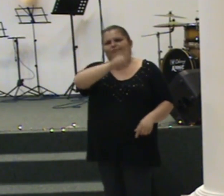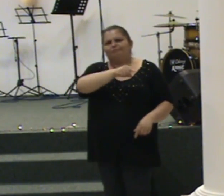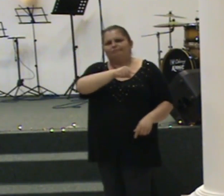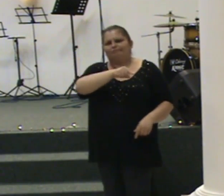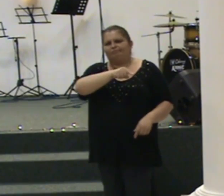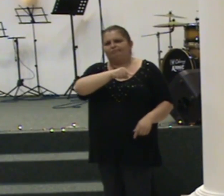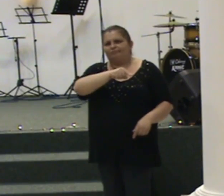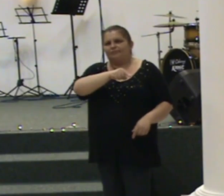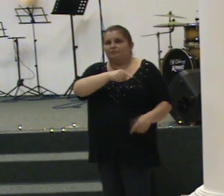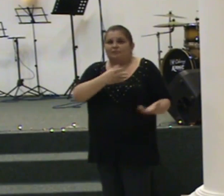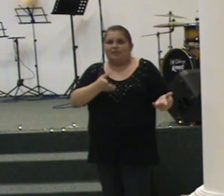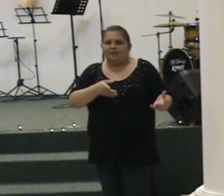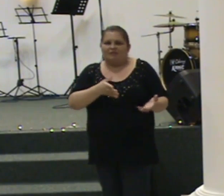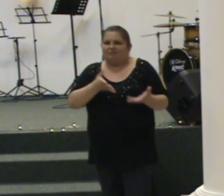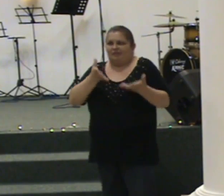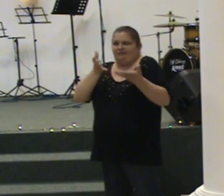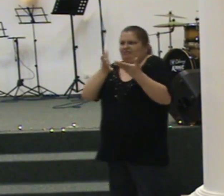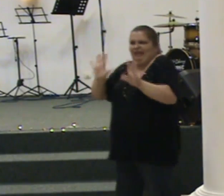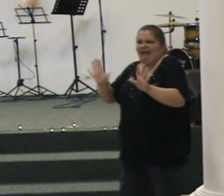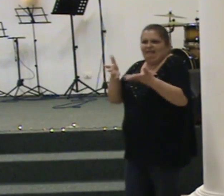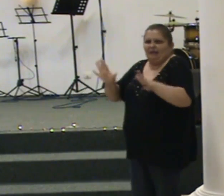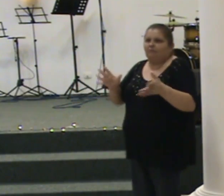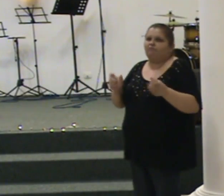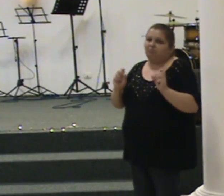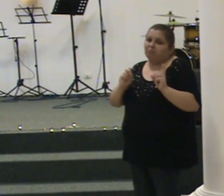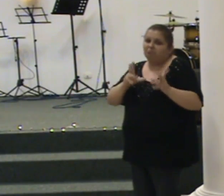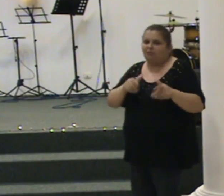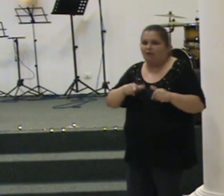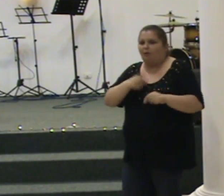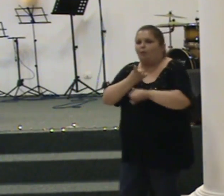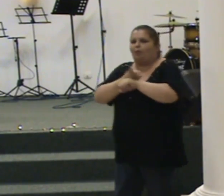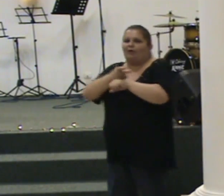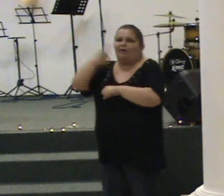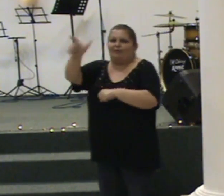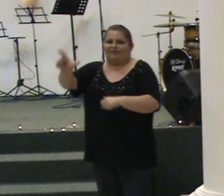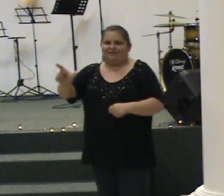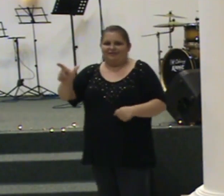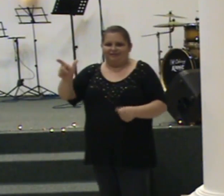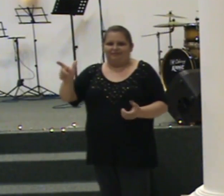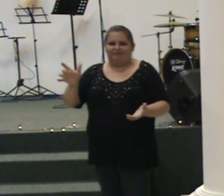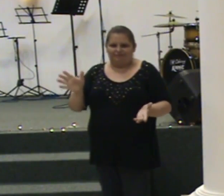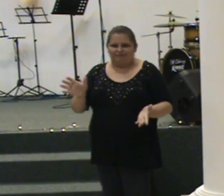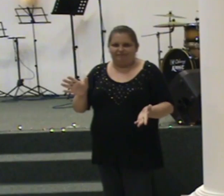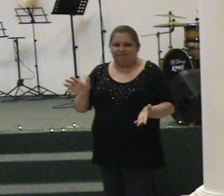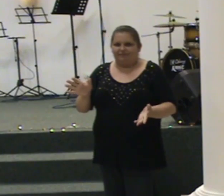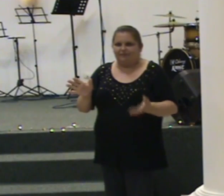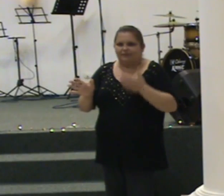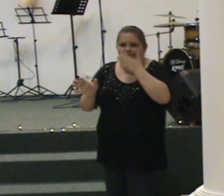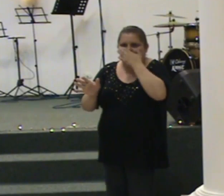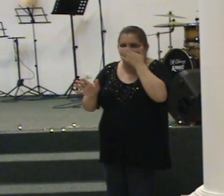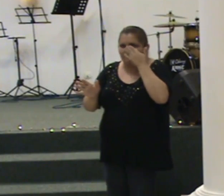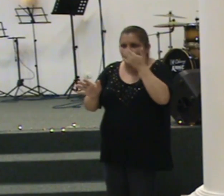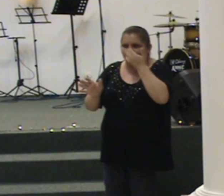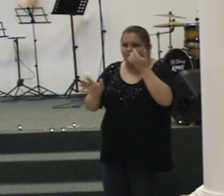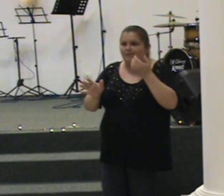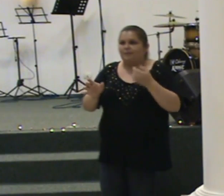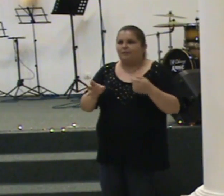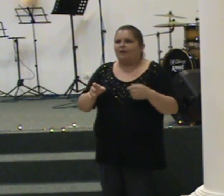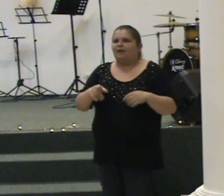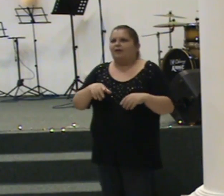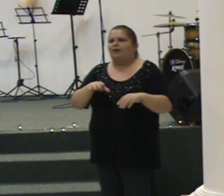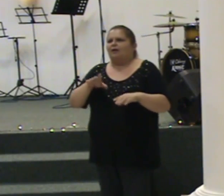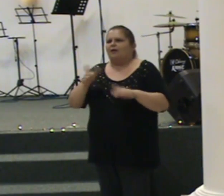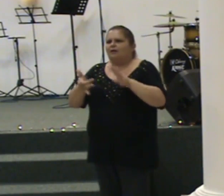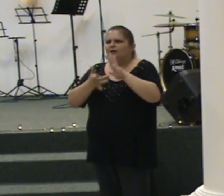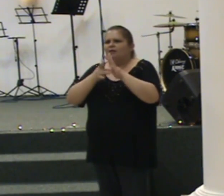chamar para uma coisa muito linda. Tem muitas pessoas que Deus já chamou, convidou, bateu